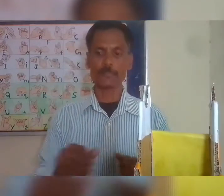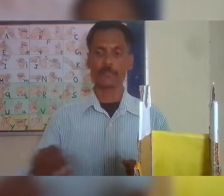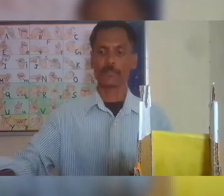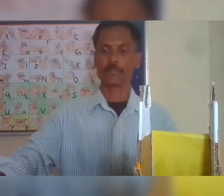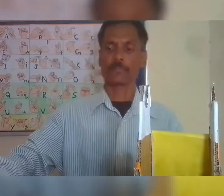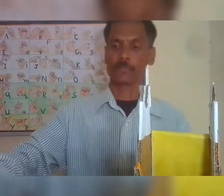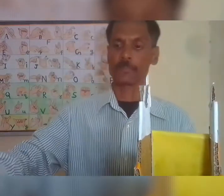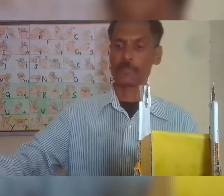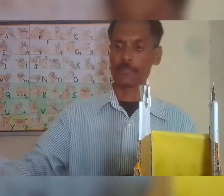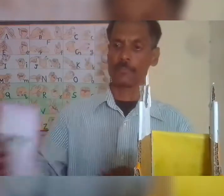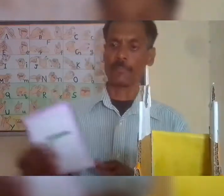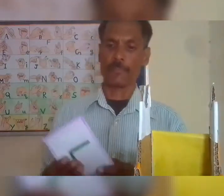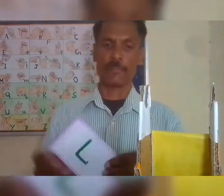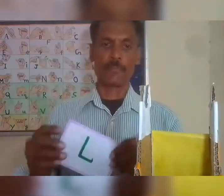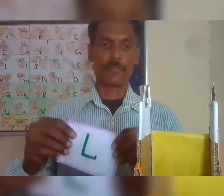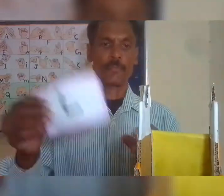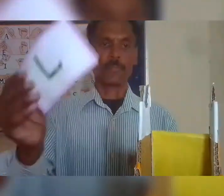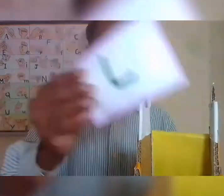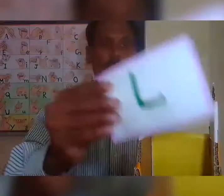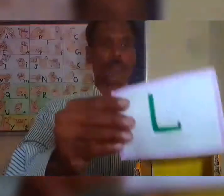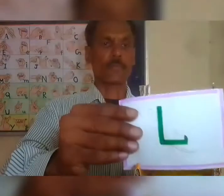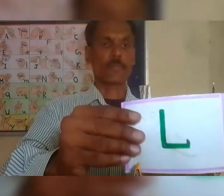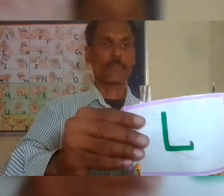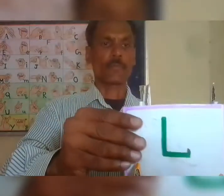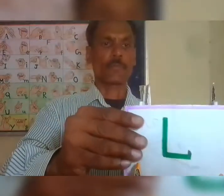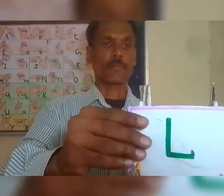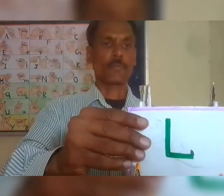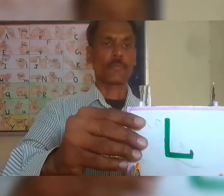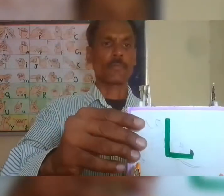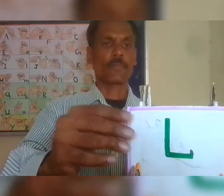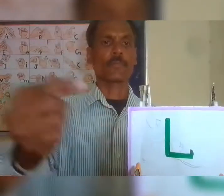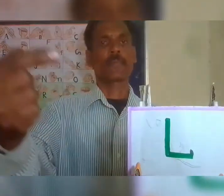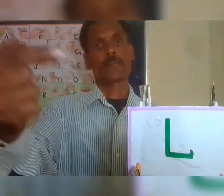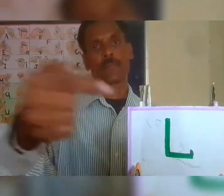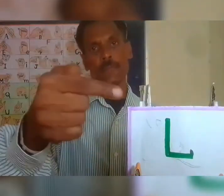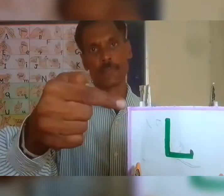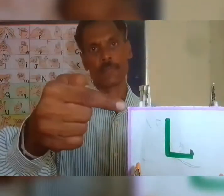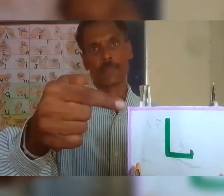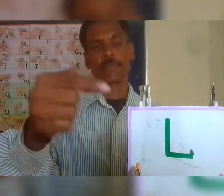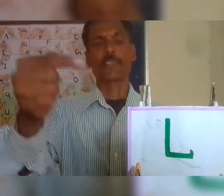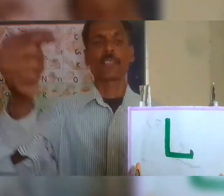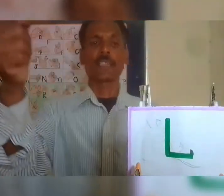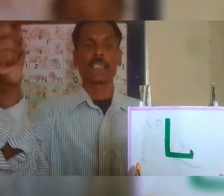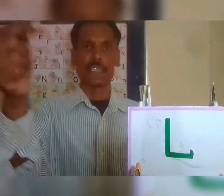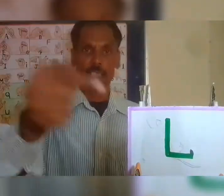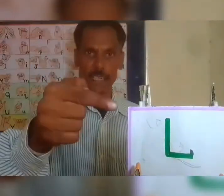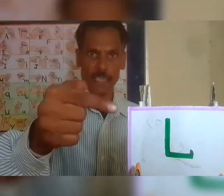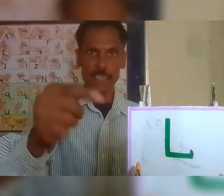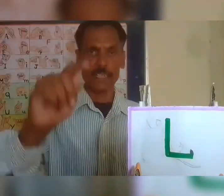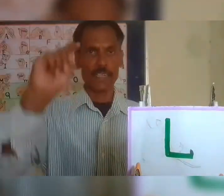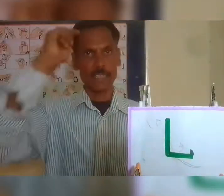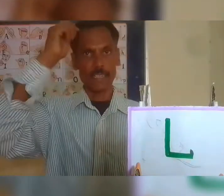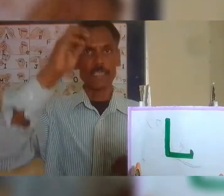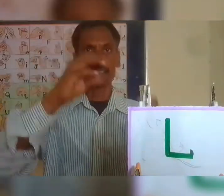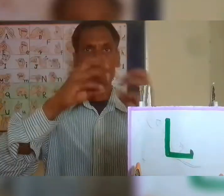यह है इंगलिस